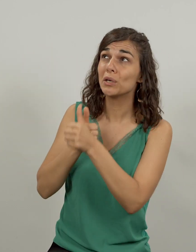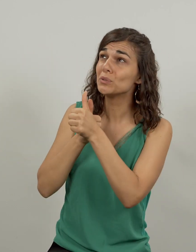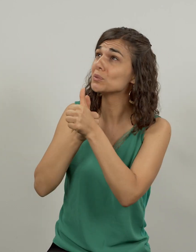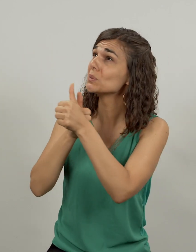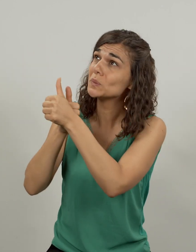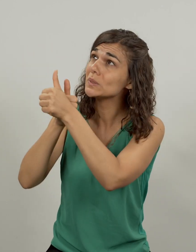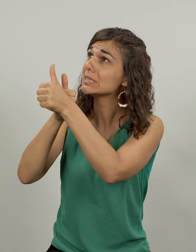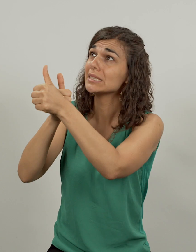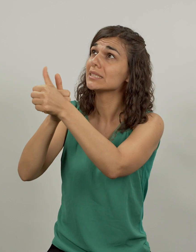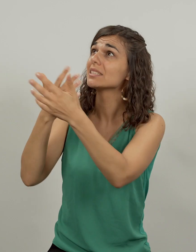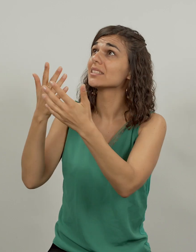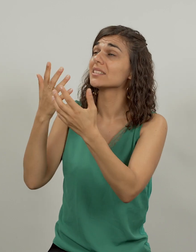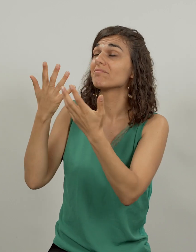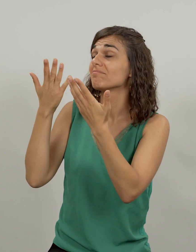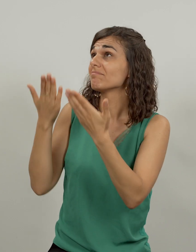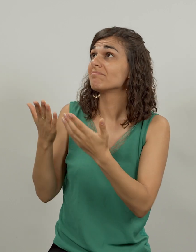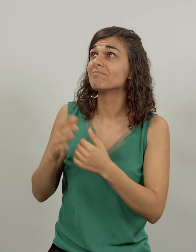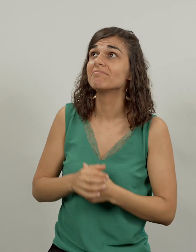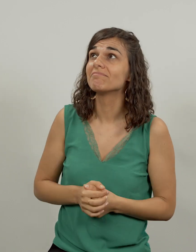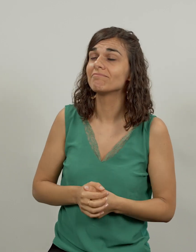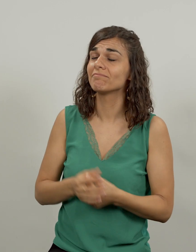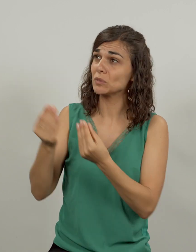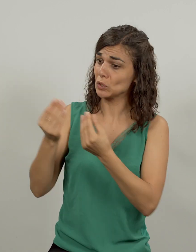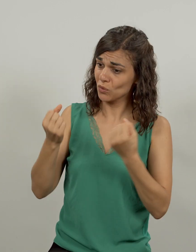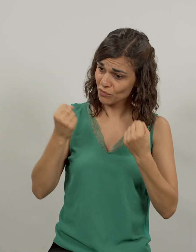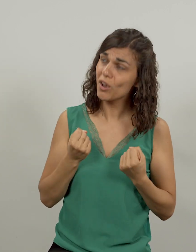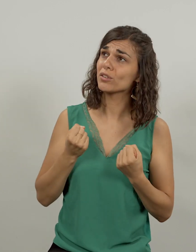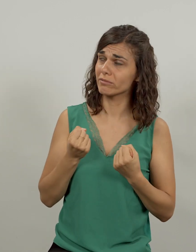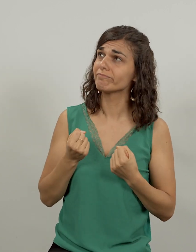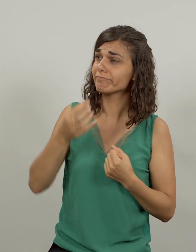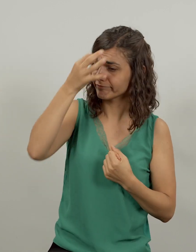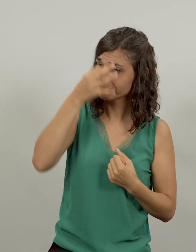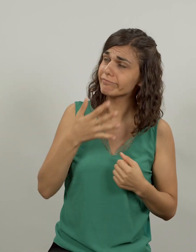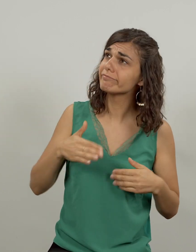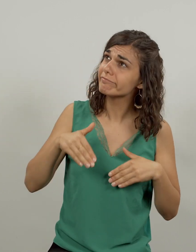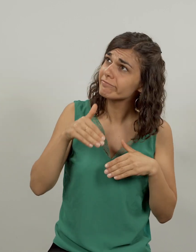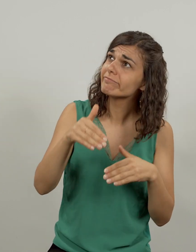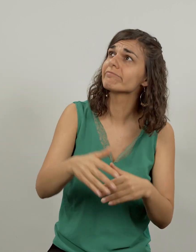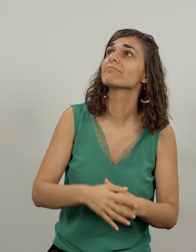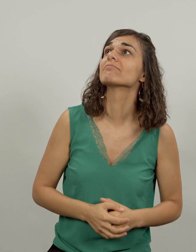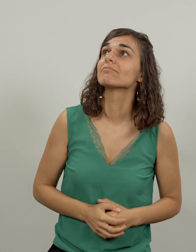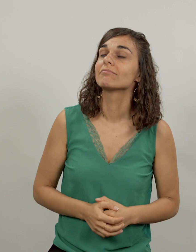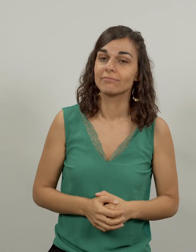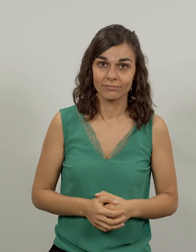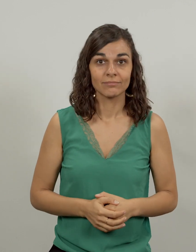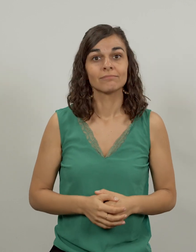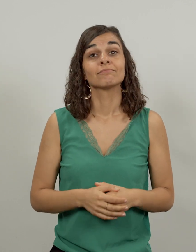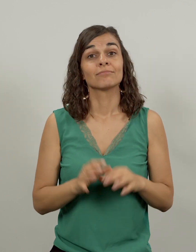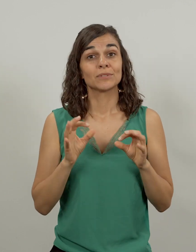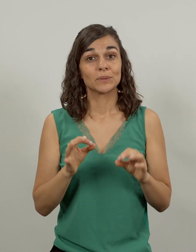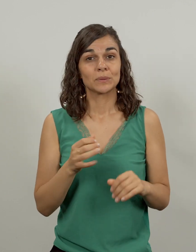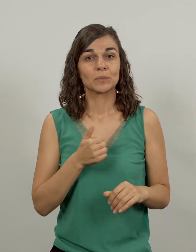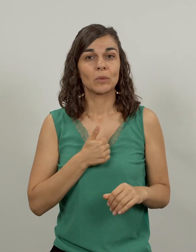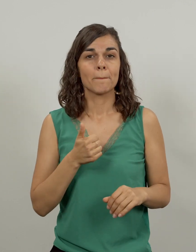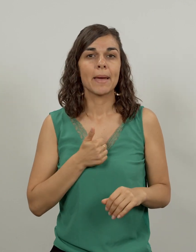et j'irai peu importe où tu m'envoies, avec la force que tu me donnes. En fait, il y a